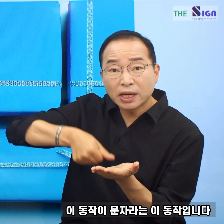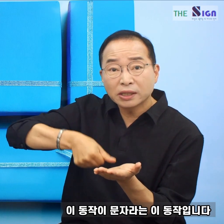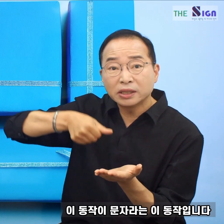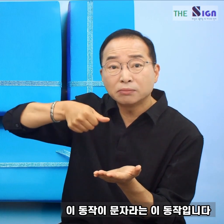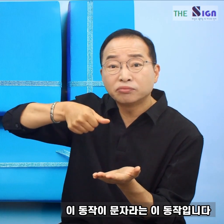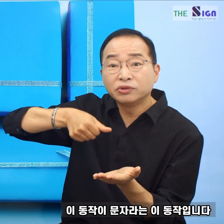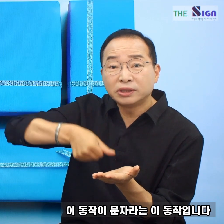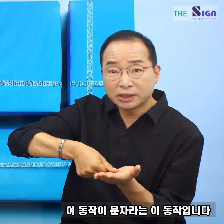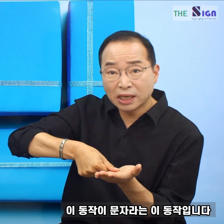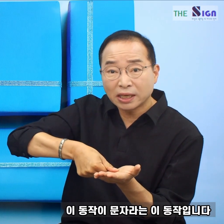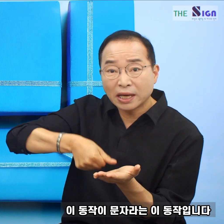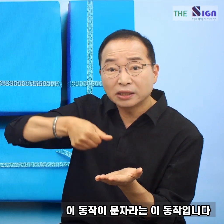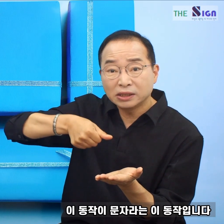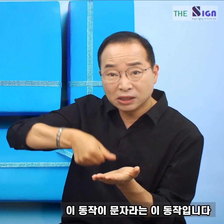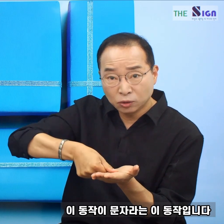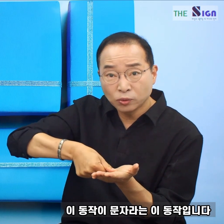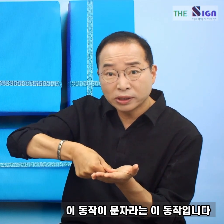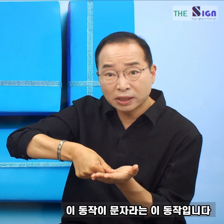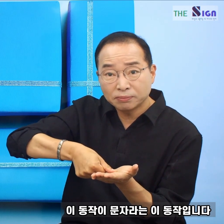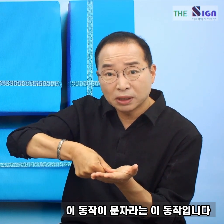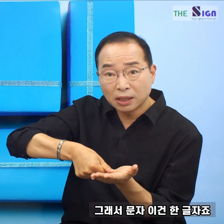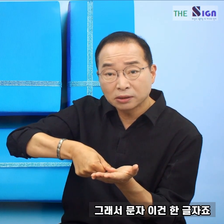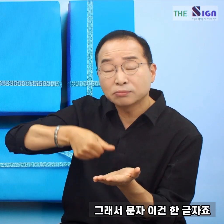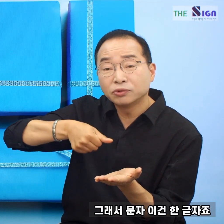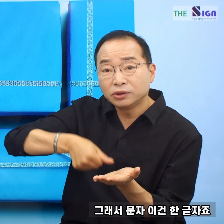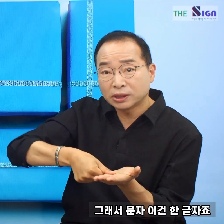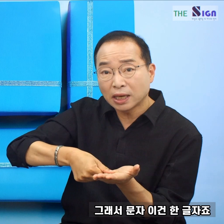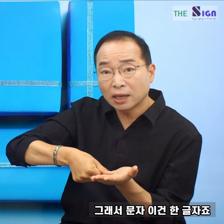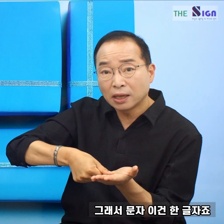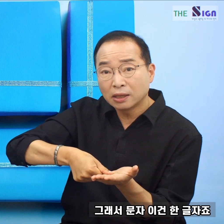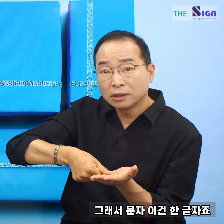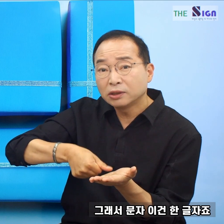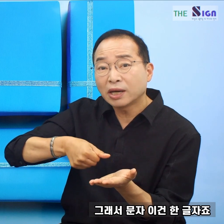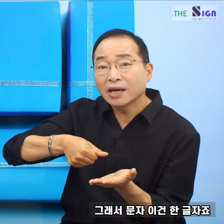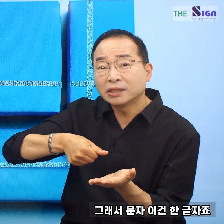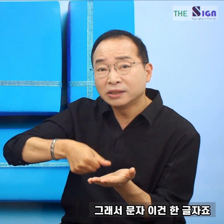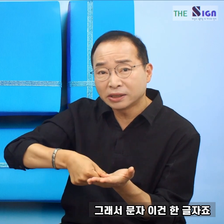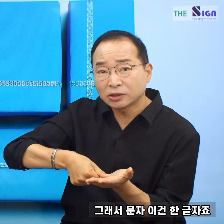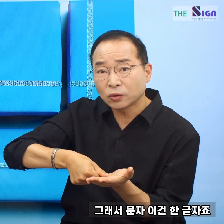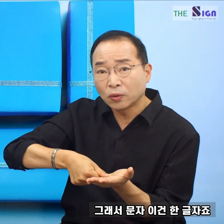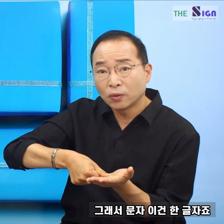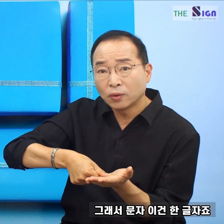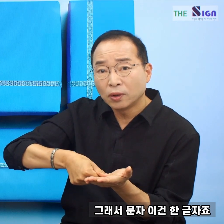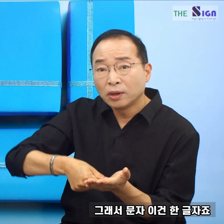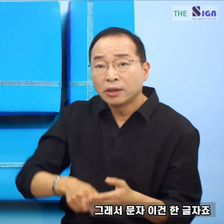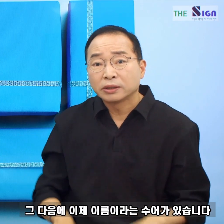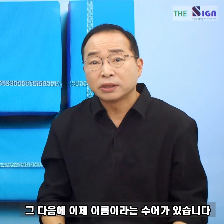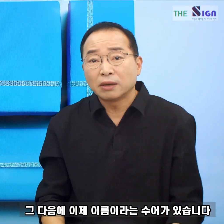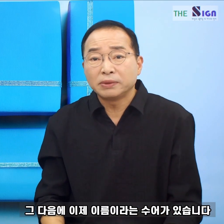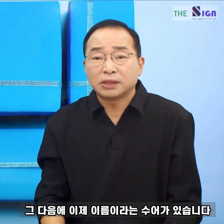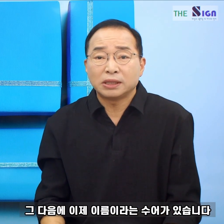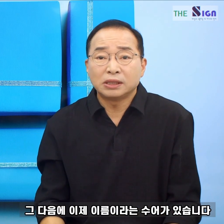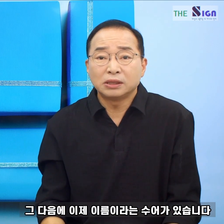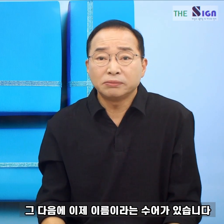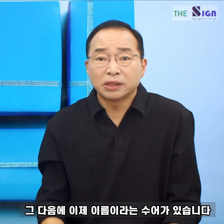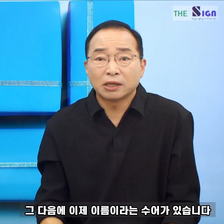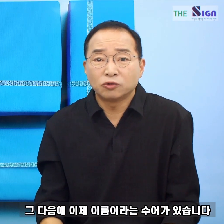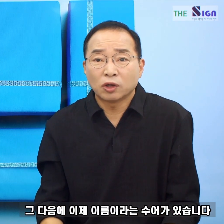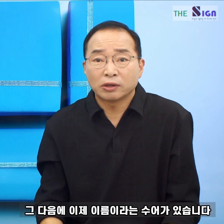동작이 문자라는 이 동작입니다. 그래서 문자. 이건 한 글자죠. 그 다음에 이제 이름이라는 수화가